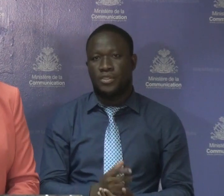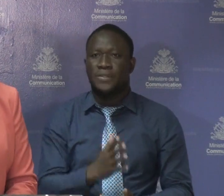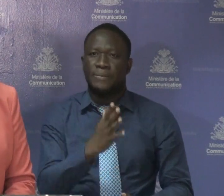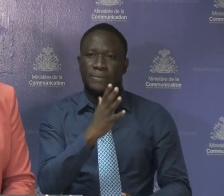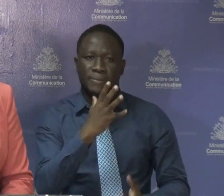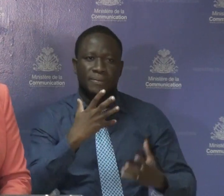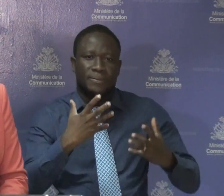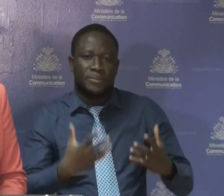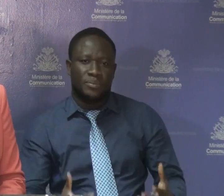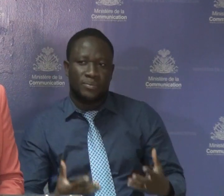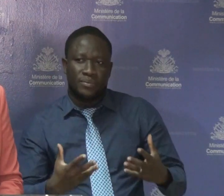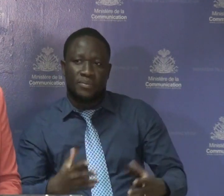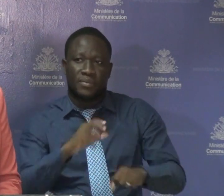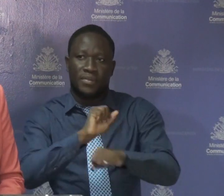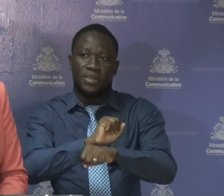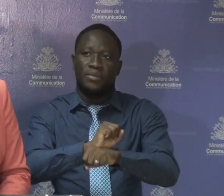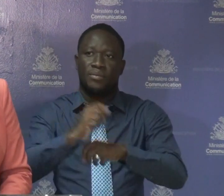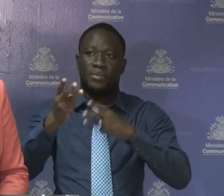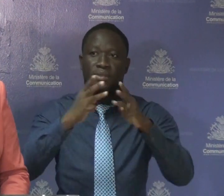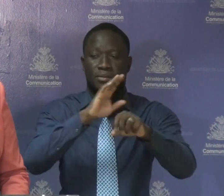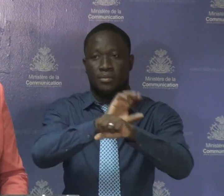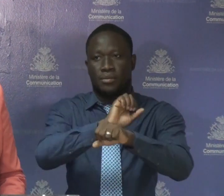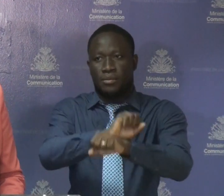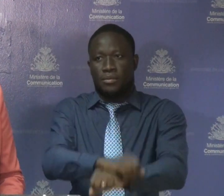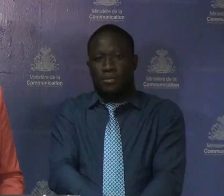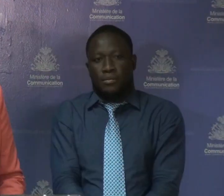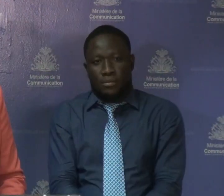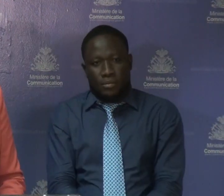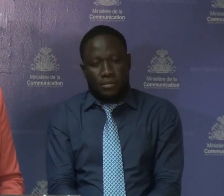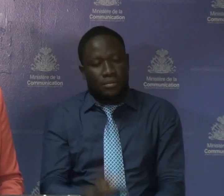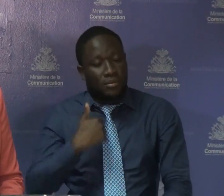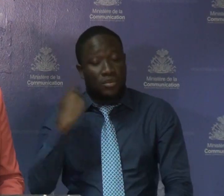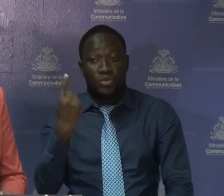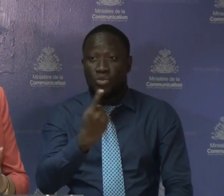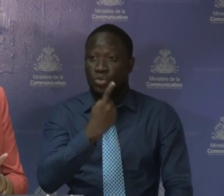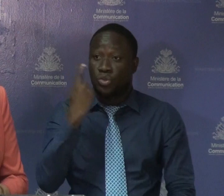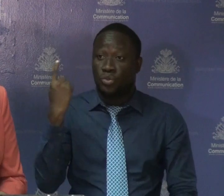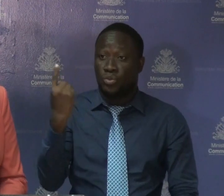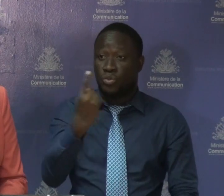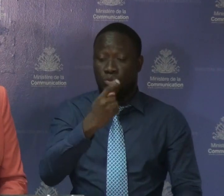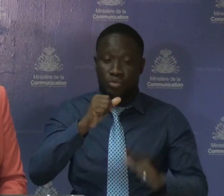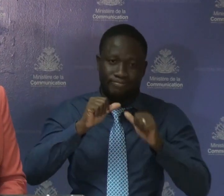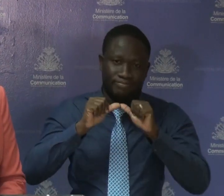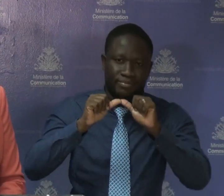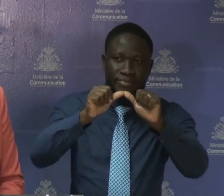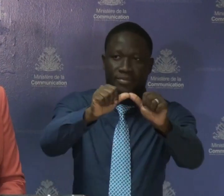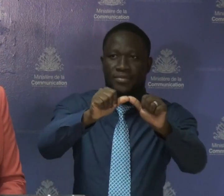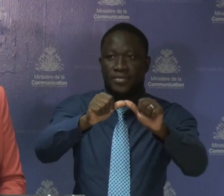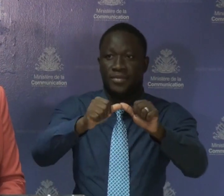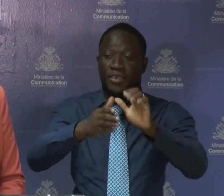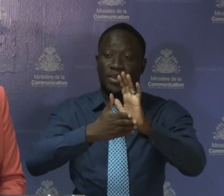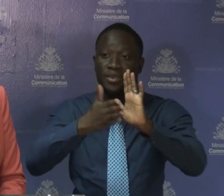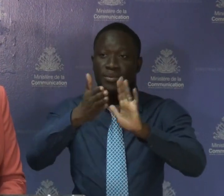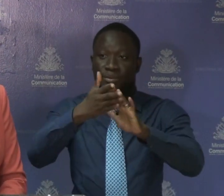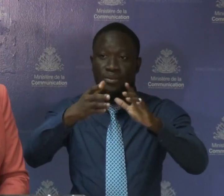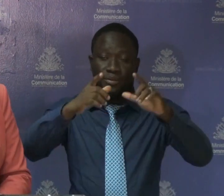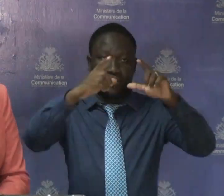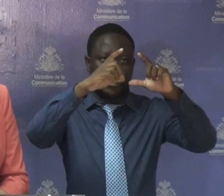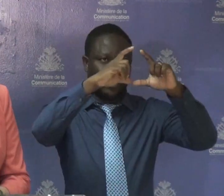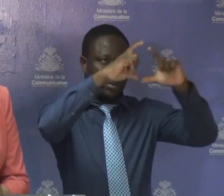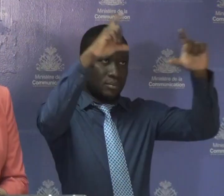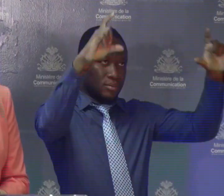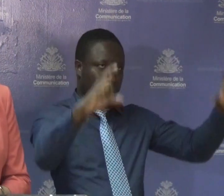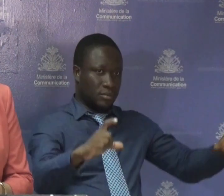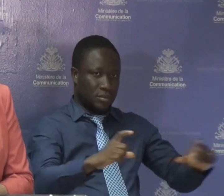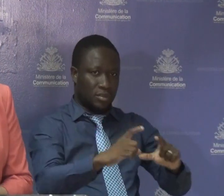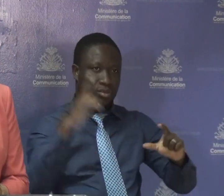que le ministère a toujours fait. Et nous toujours continuer à être présents sur la carte touristique et